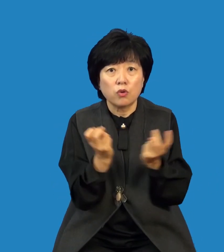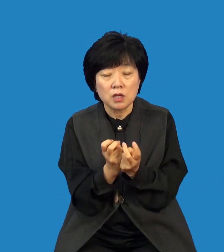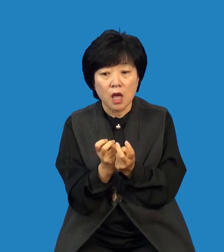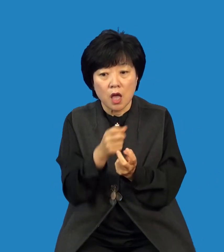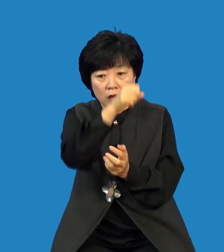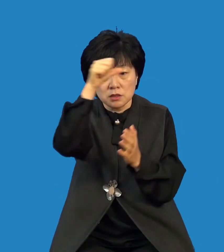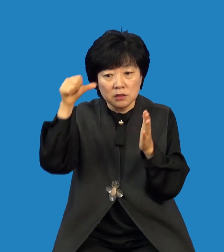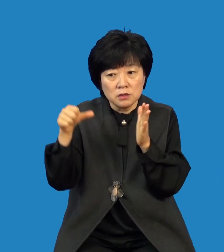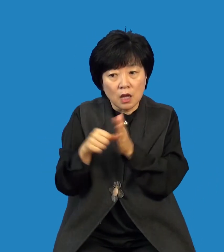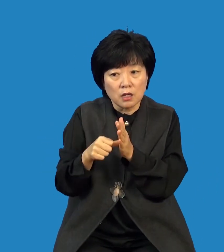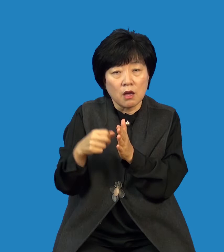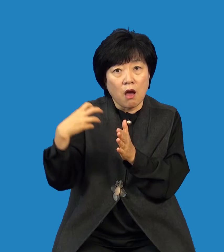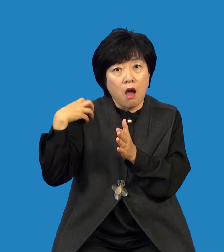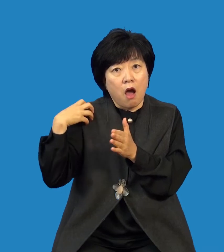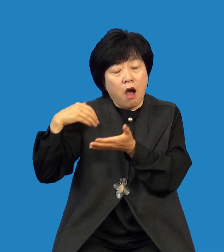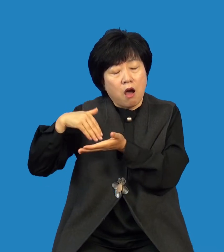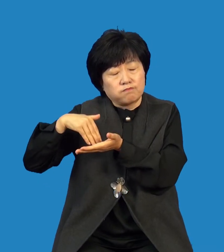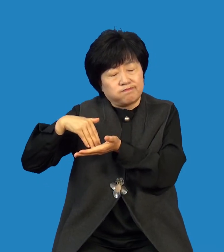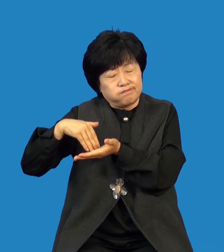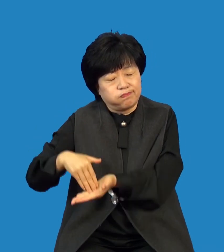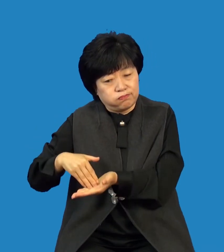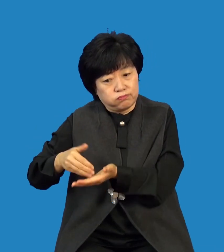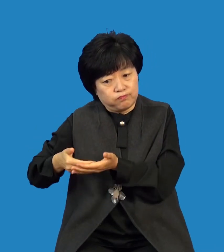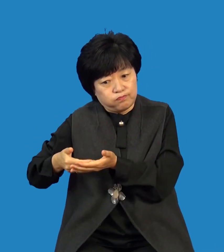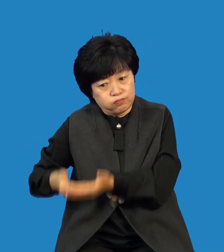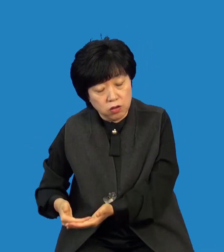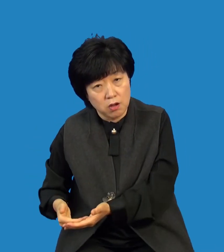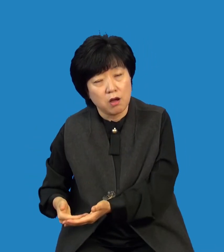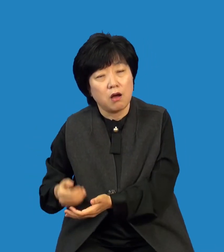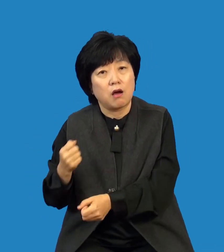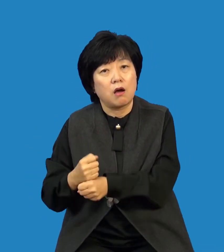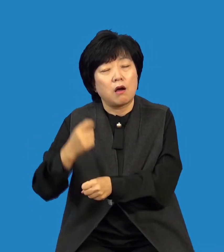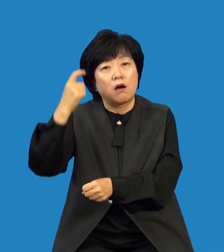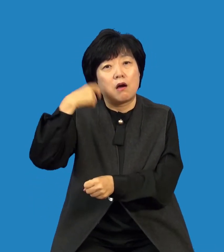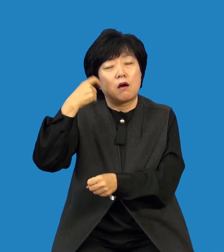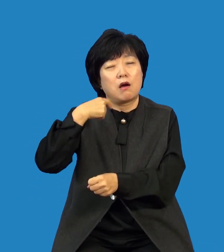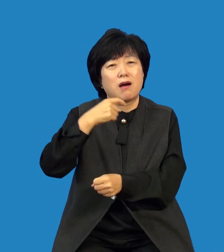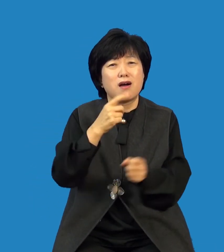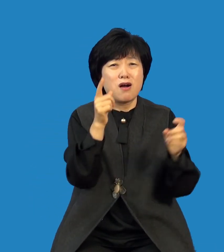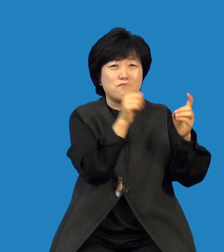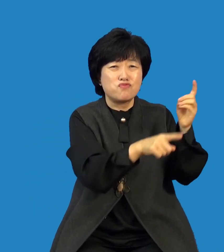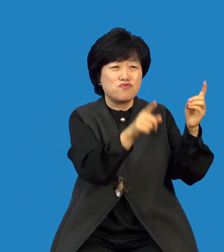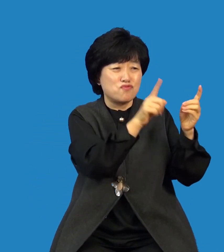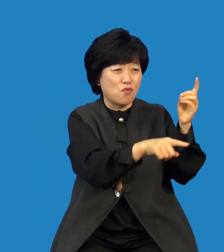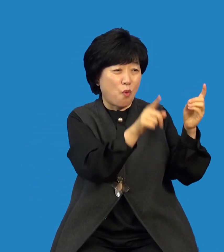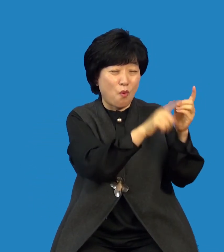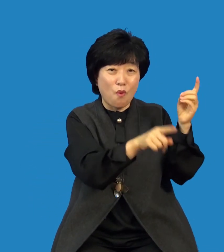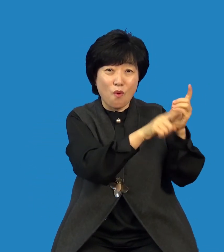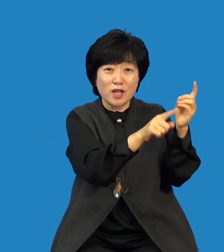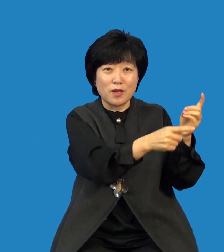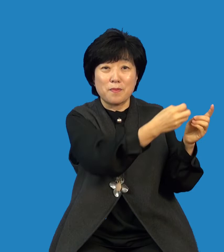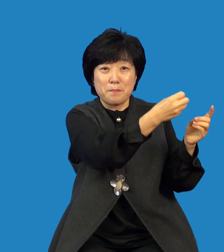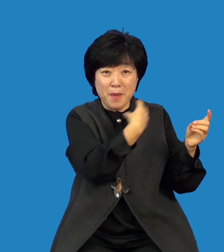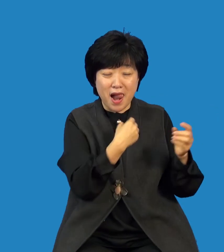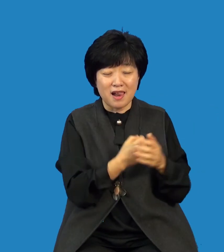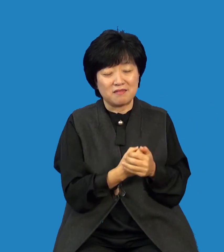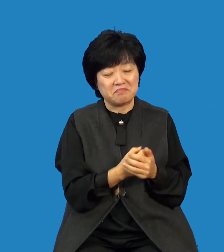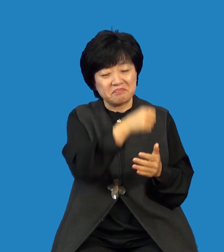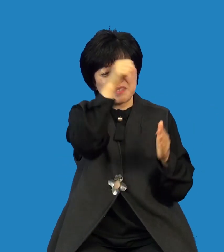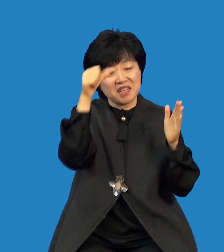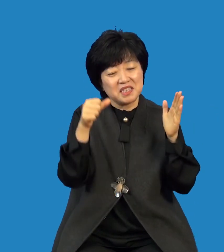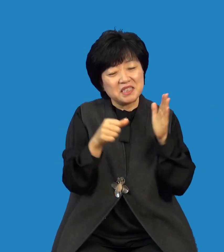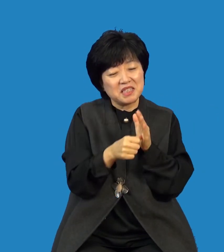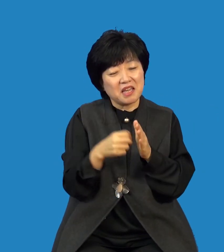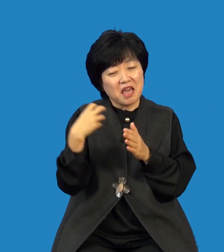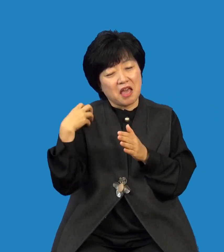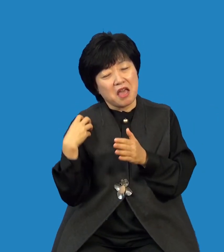느껴지기 시작했습니다. 그래서 불교에서는 이 인생의 무게를 어쩔 수 없는 인생의 업보라고 체념을 하죠. 그리고 거기서부터